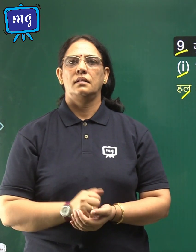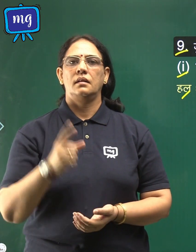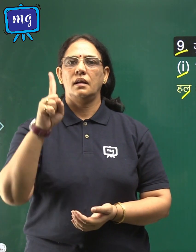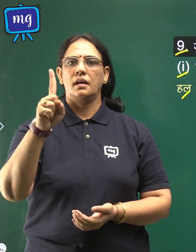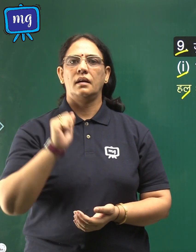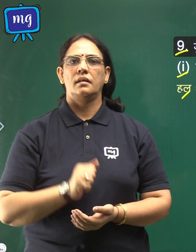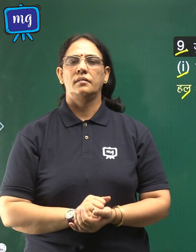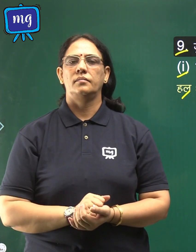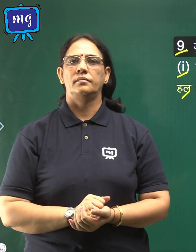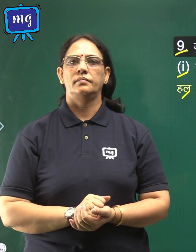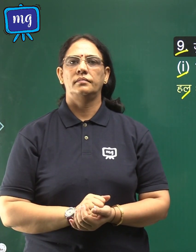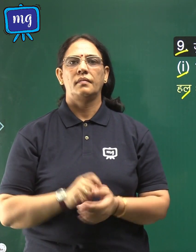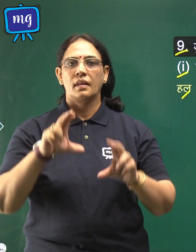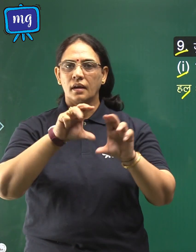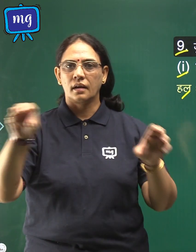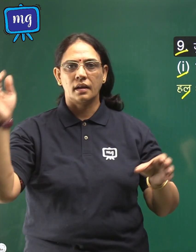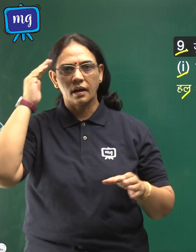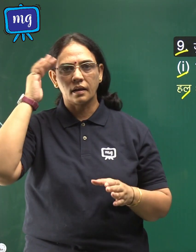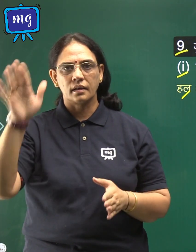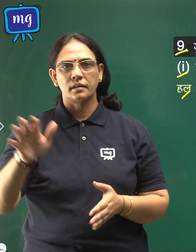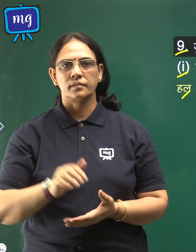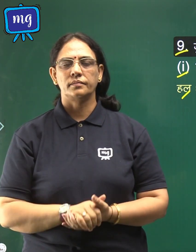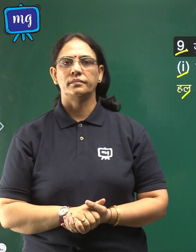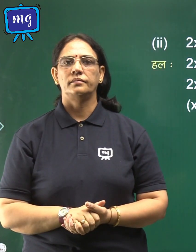1। समझ आ गया?